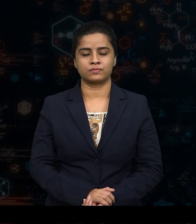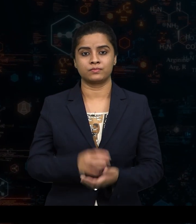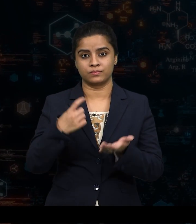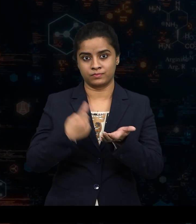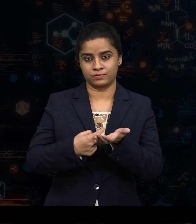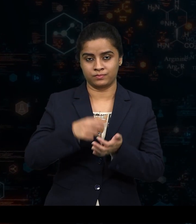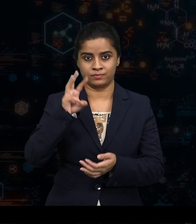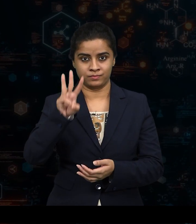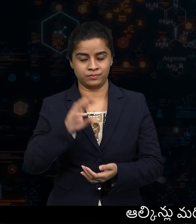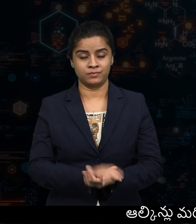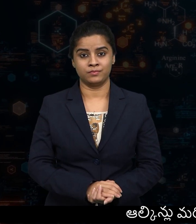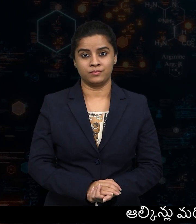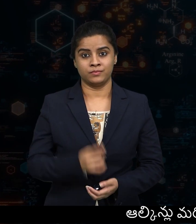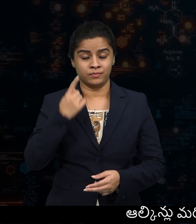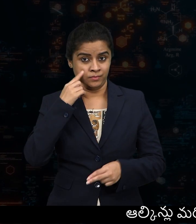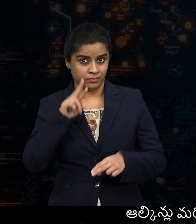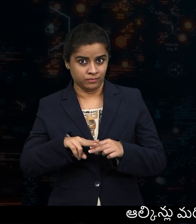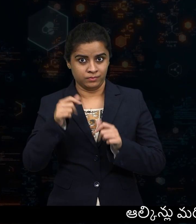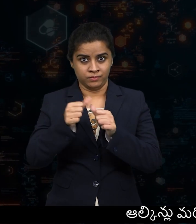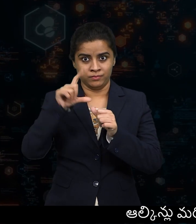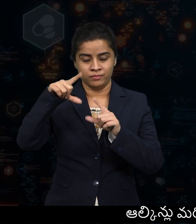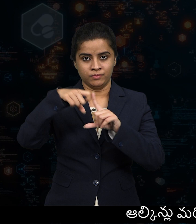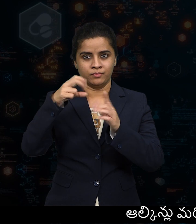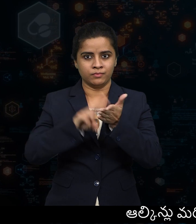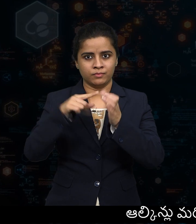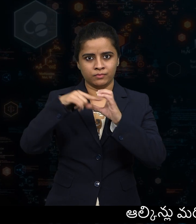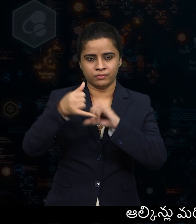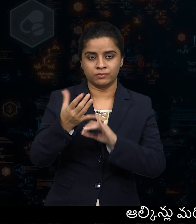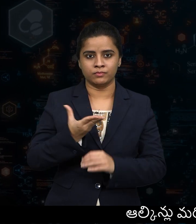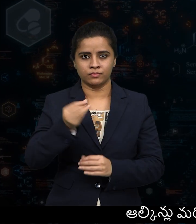రూల్ 3. ఆల్కీన్లు మరియు ఆల్కైన్ల విషయంలో